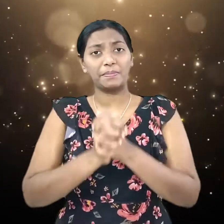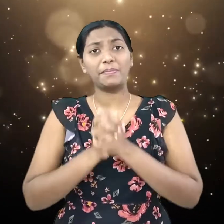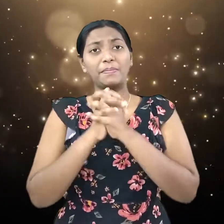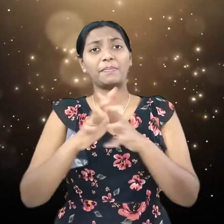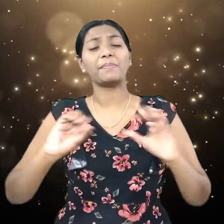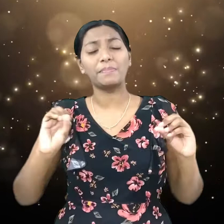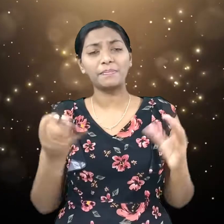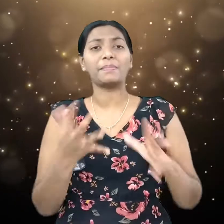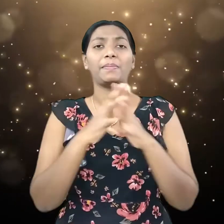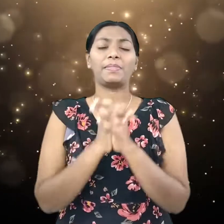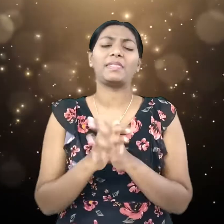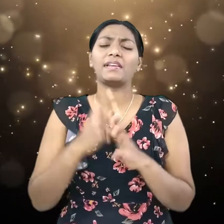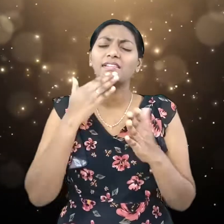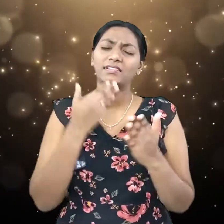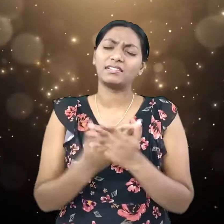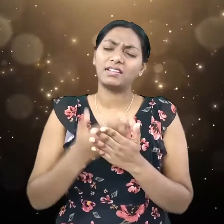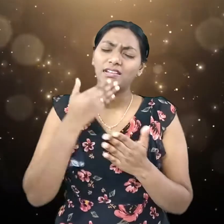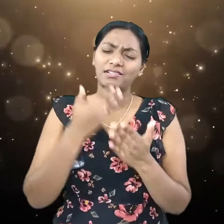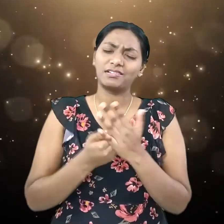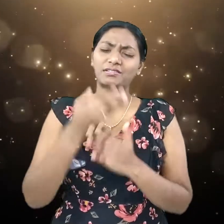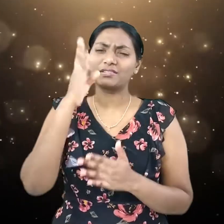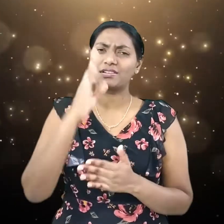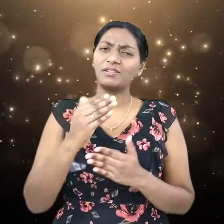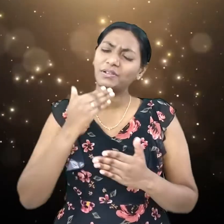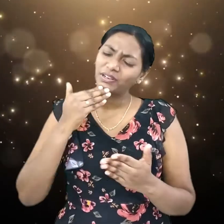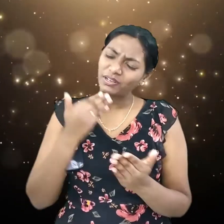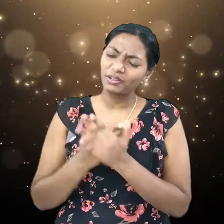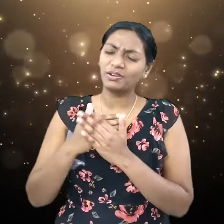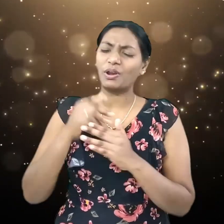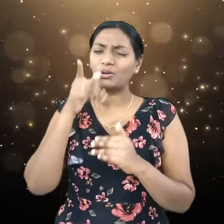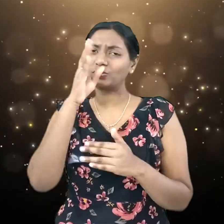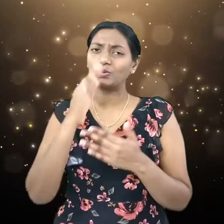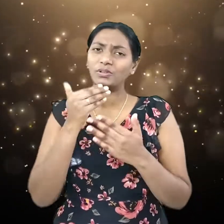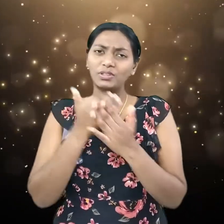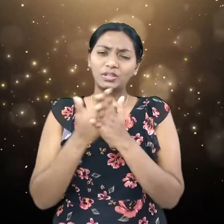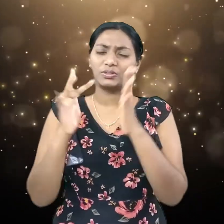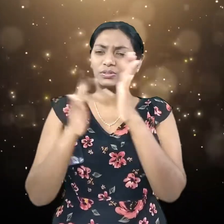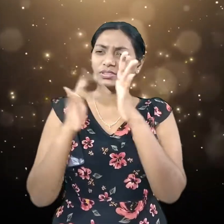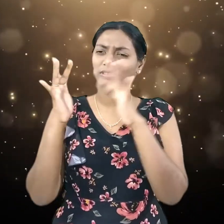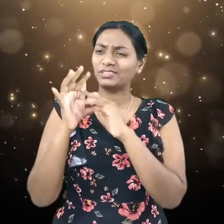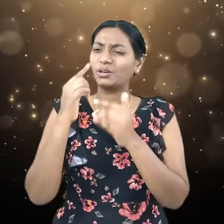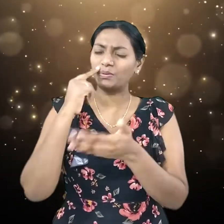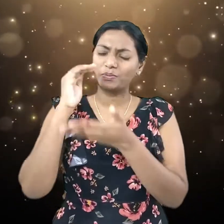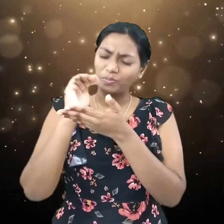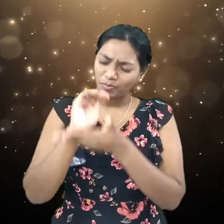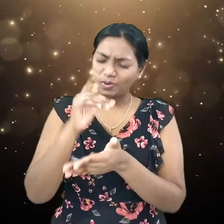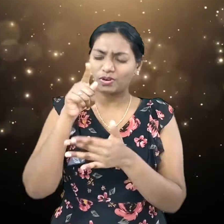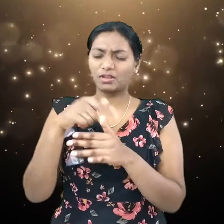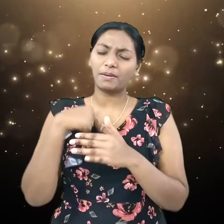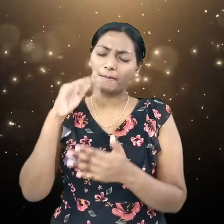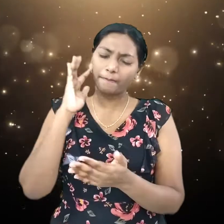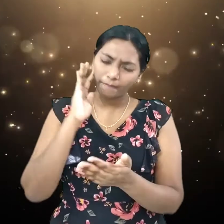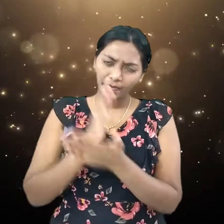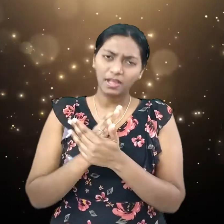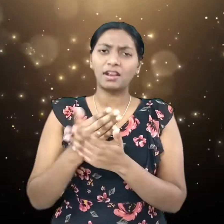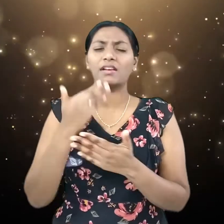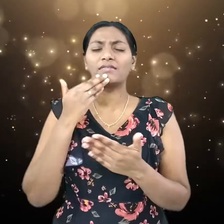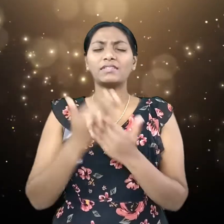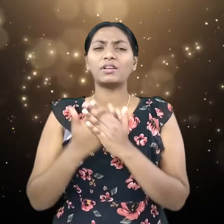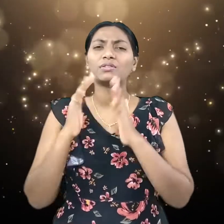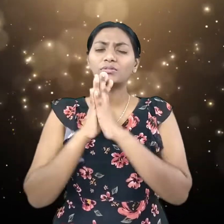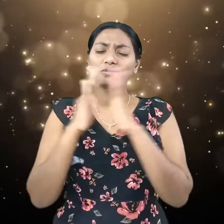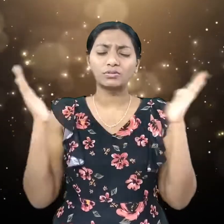ओम दा ई अक आ अल ई जका बा अक ओ अल आ जी अस ए अरा